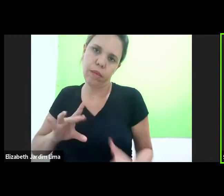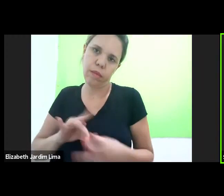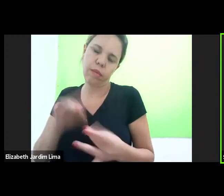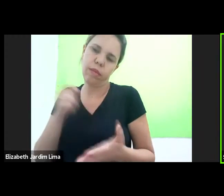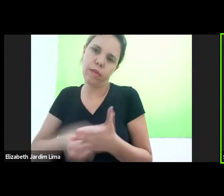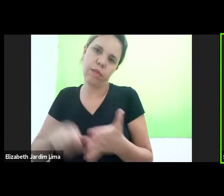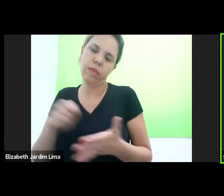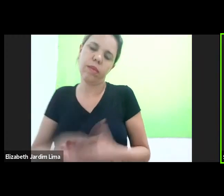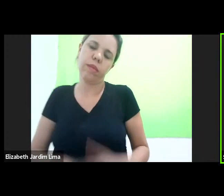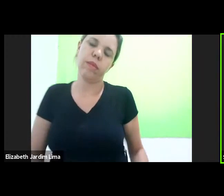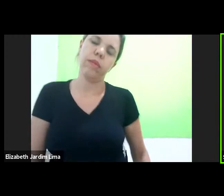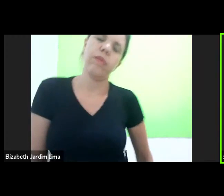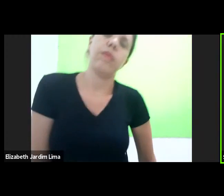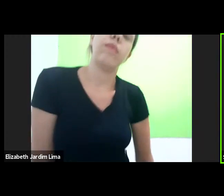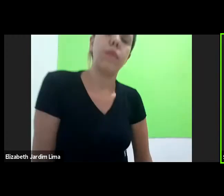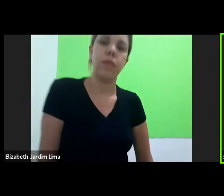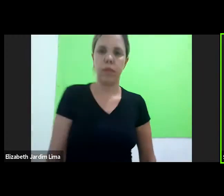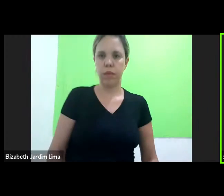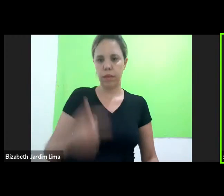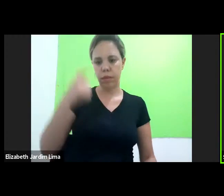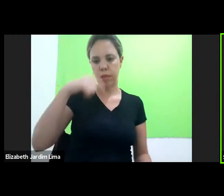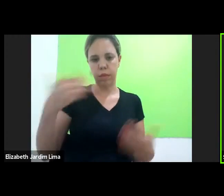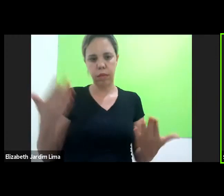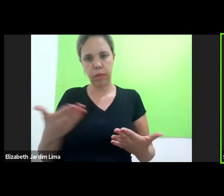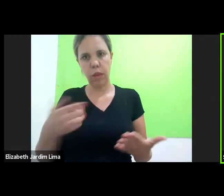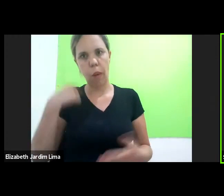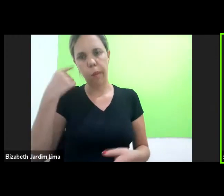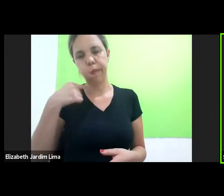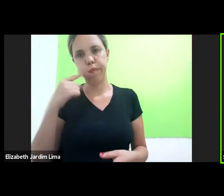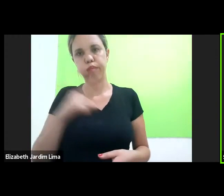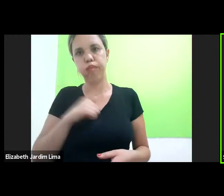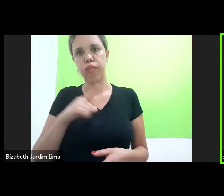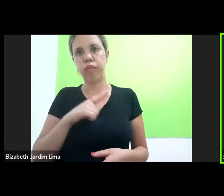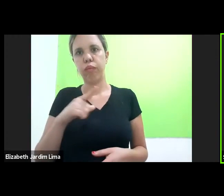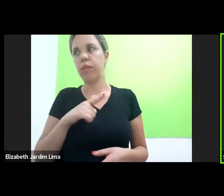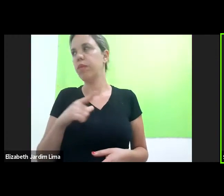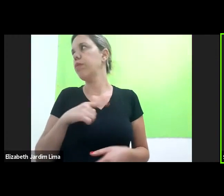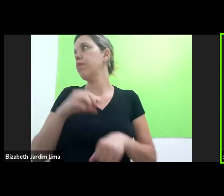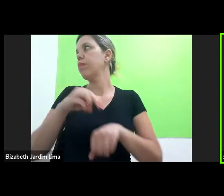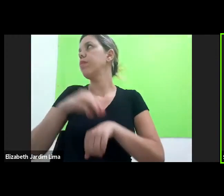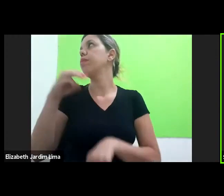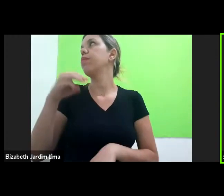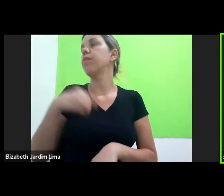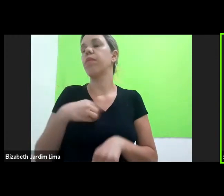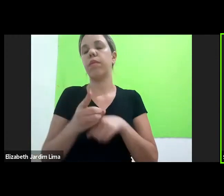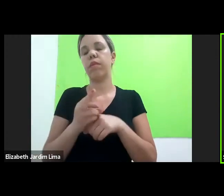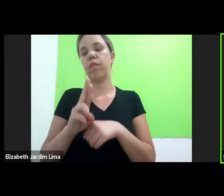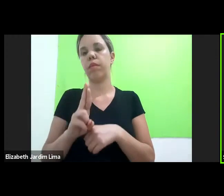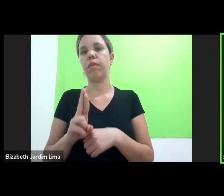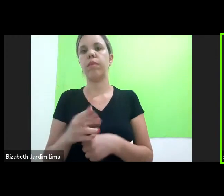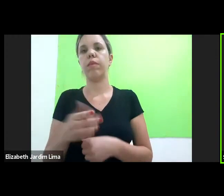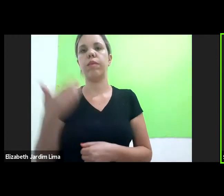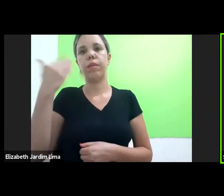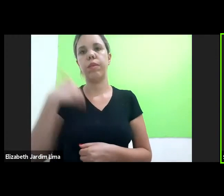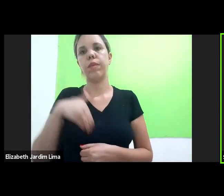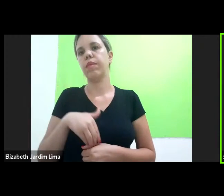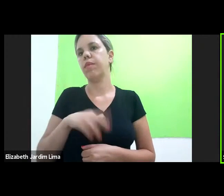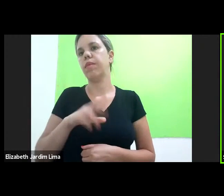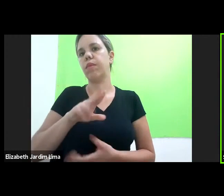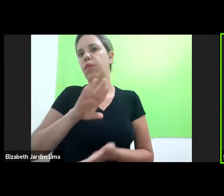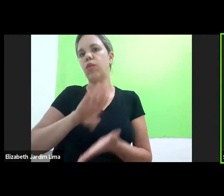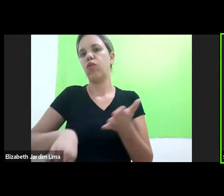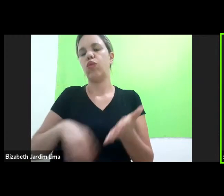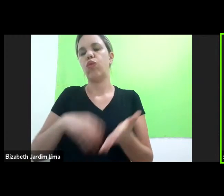O fato hoje de eu ser advogada, de eu ter mestrado, de eu ser doutoranda, não tira de mim a